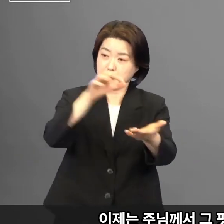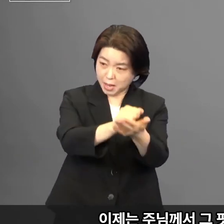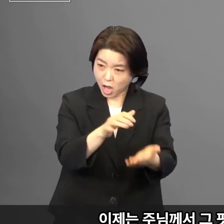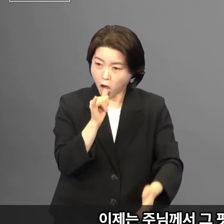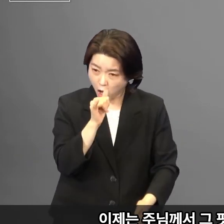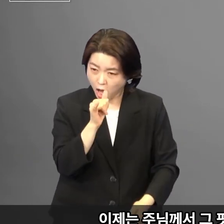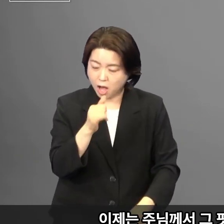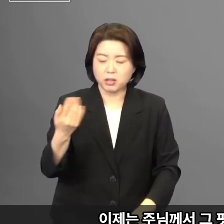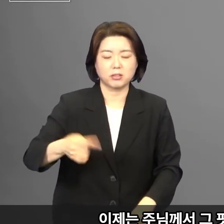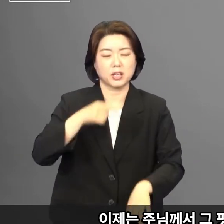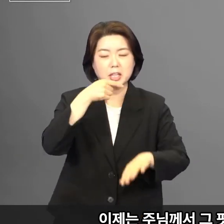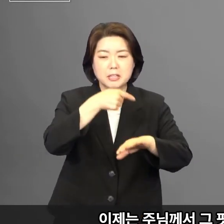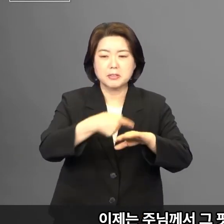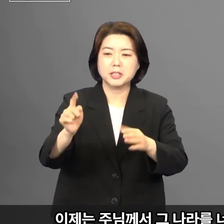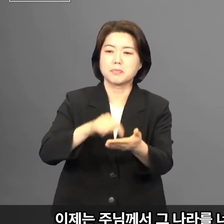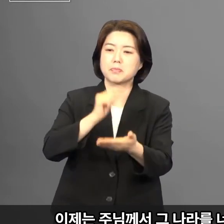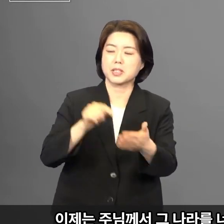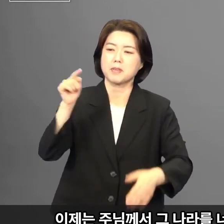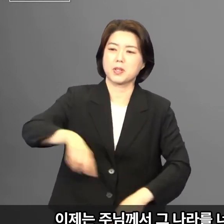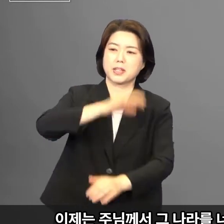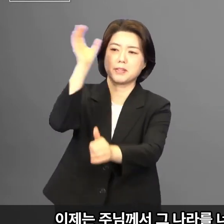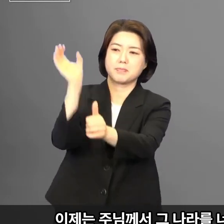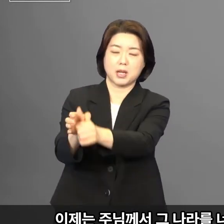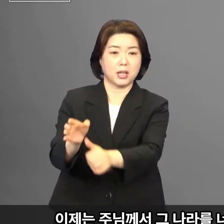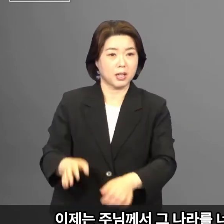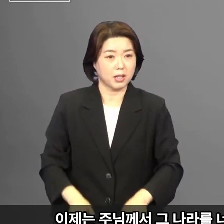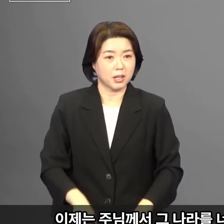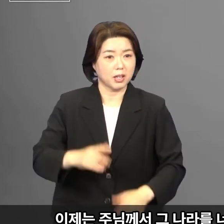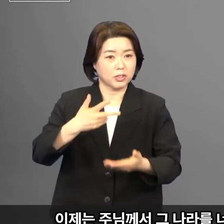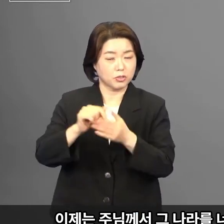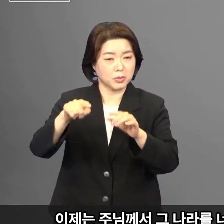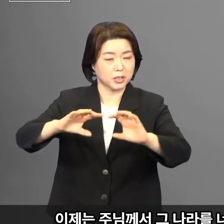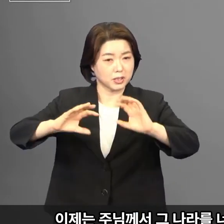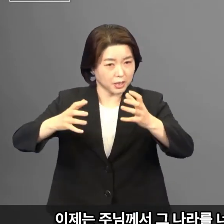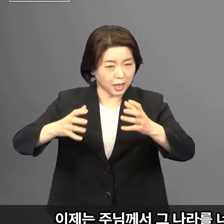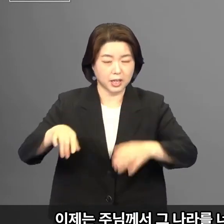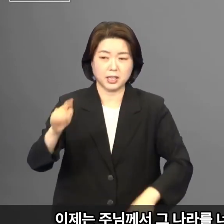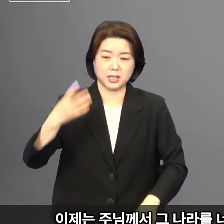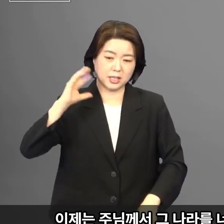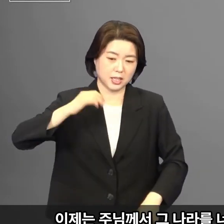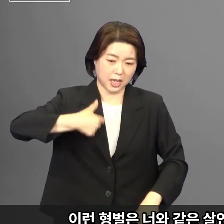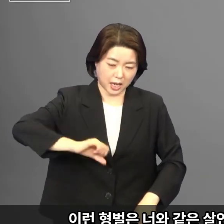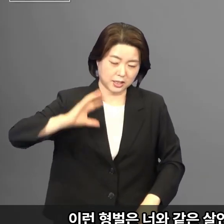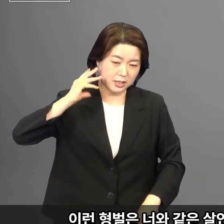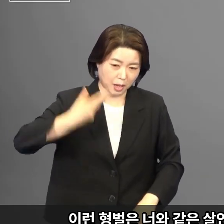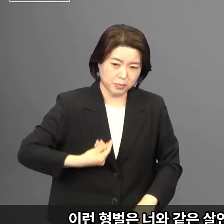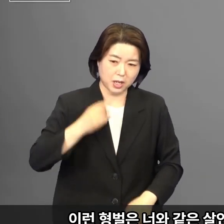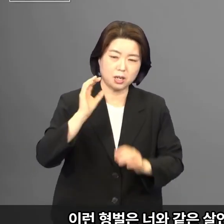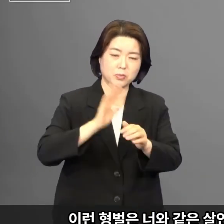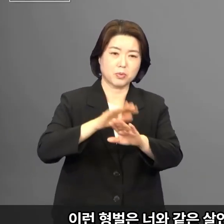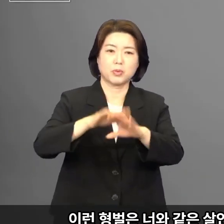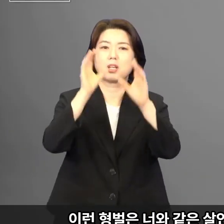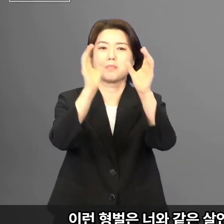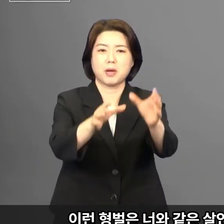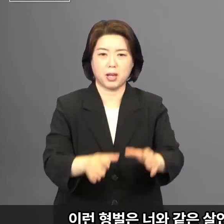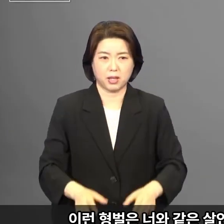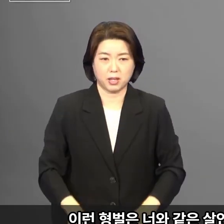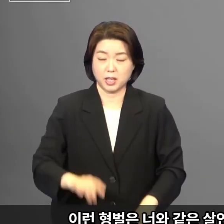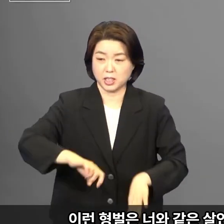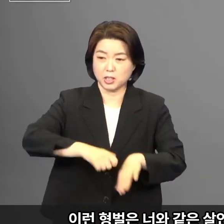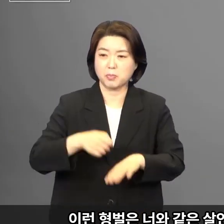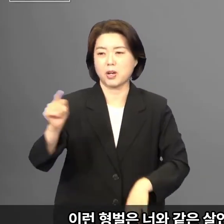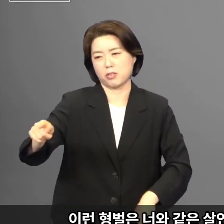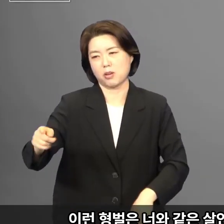그 핏값을 모두 너에게 갚으신다. 이제는 주님께서 그 나라를 너의 아들 압살롬의 손에 넘겨주셨다. 이런 형벌은 너와 같은